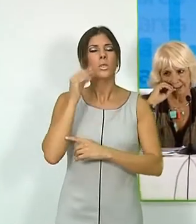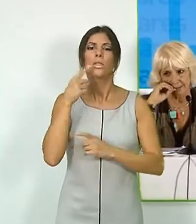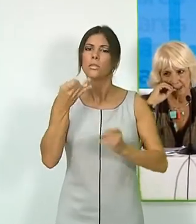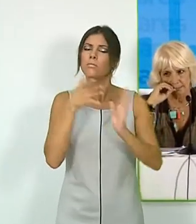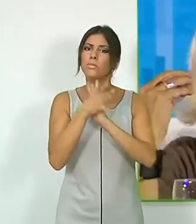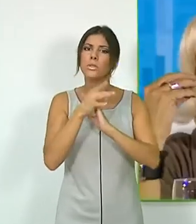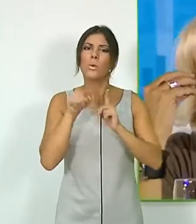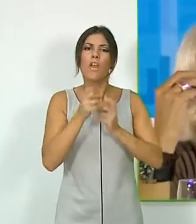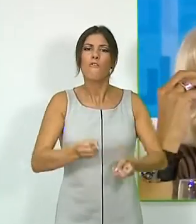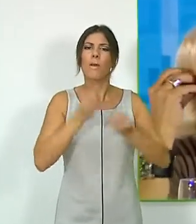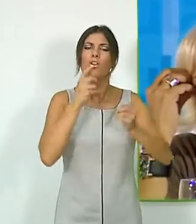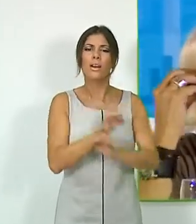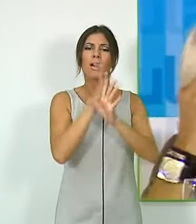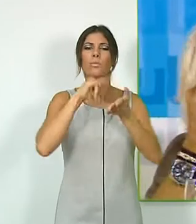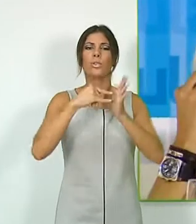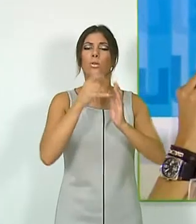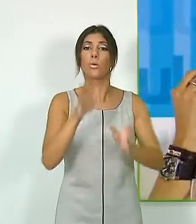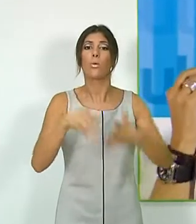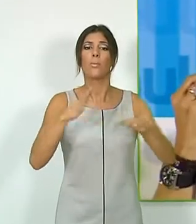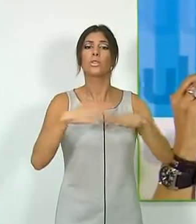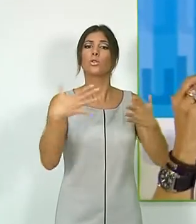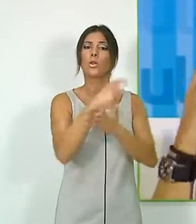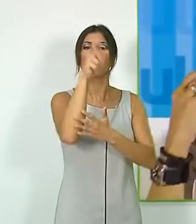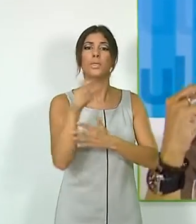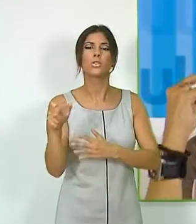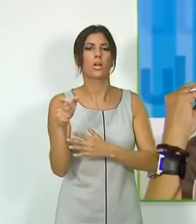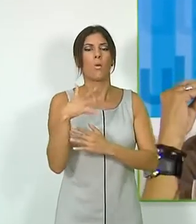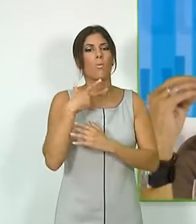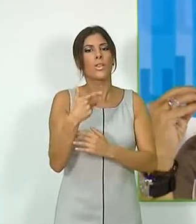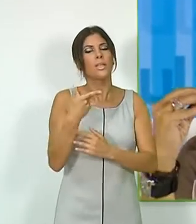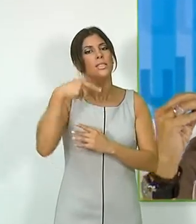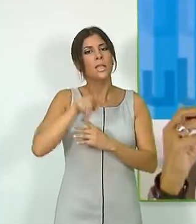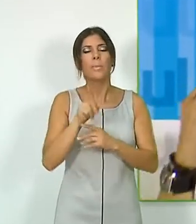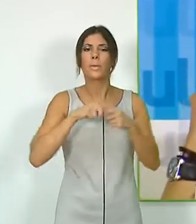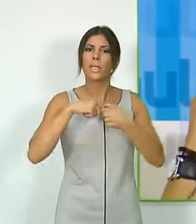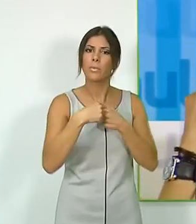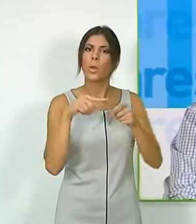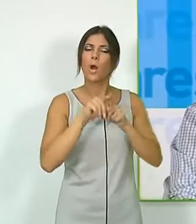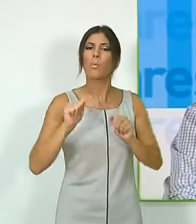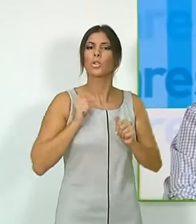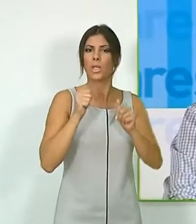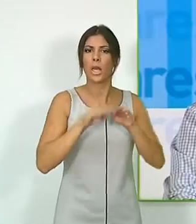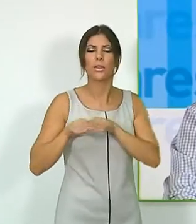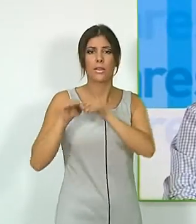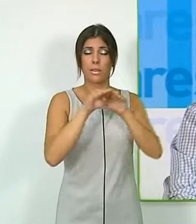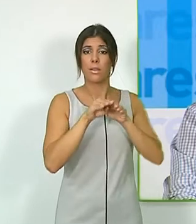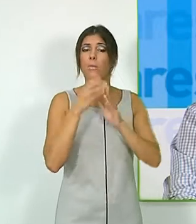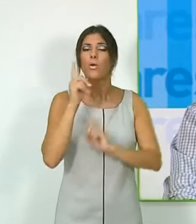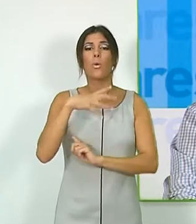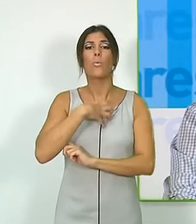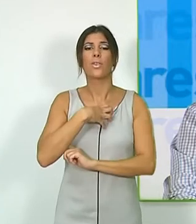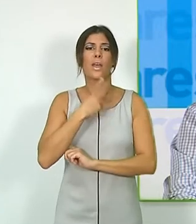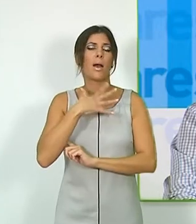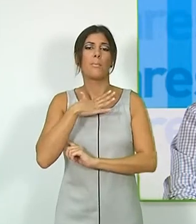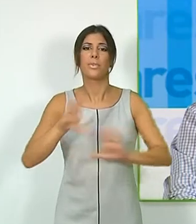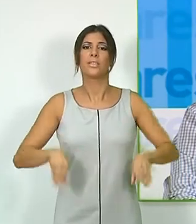facilitar a los ciudadanos la información clara de sus proyectos para que todo el mundo cuente con las mismas oportunidades de inversión. Y ha dicho que